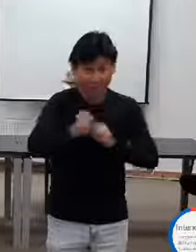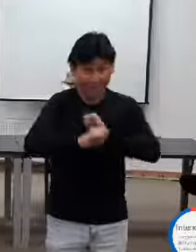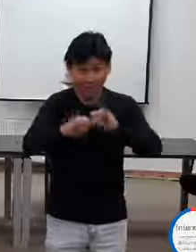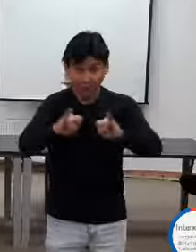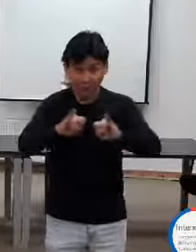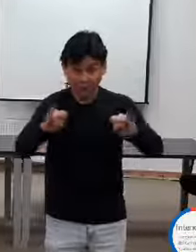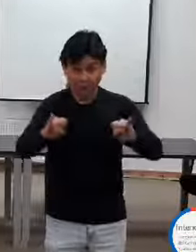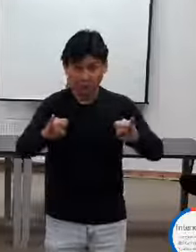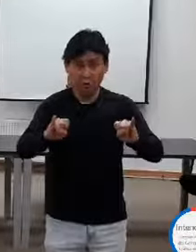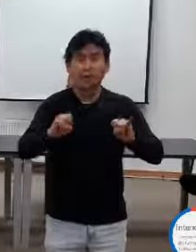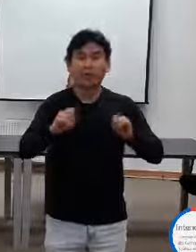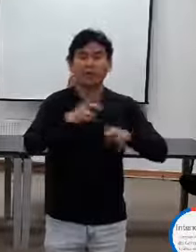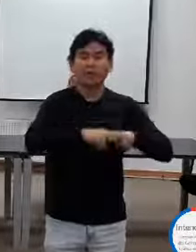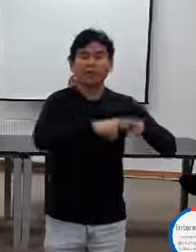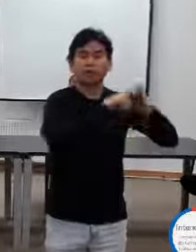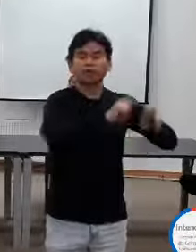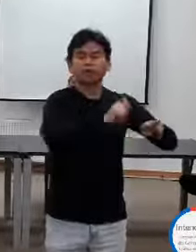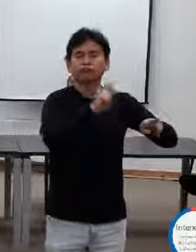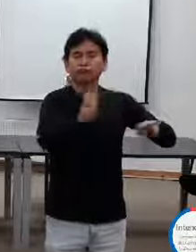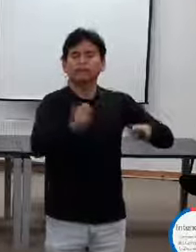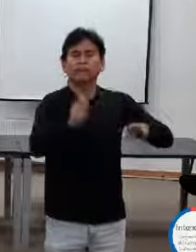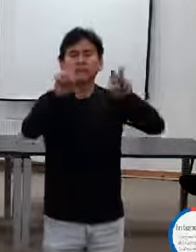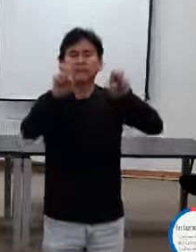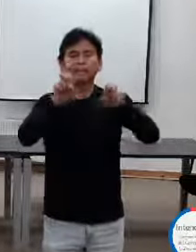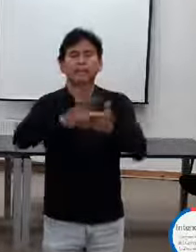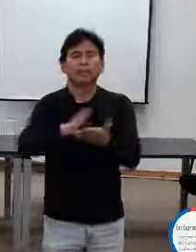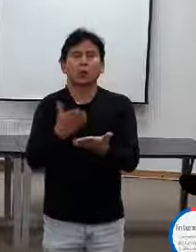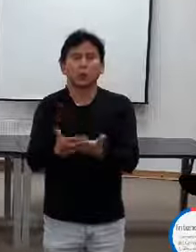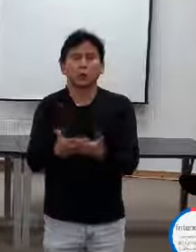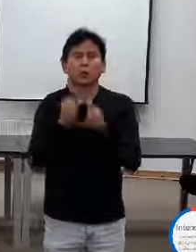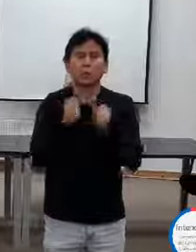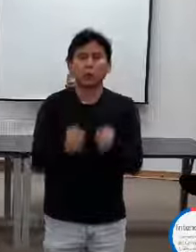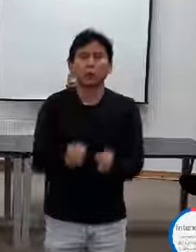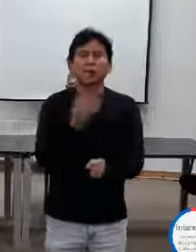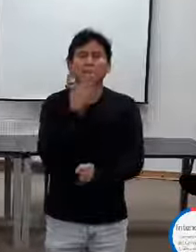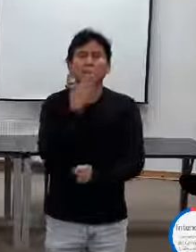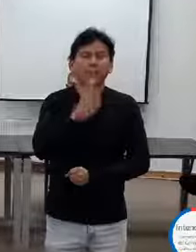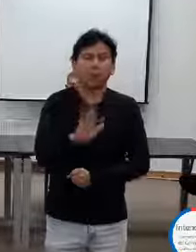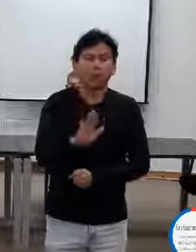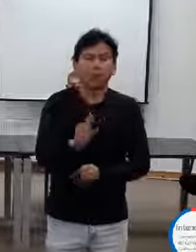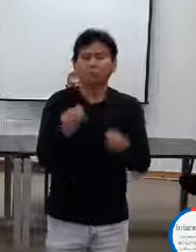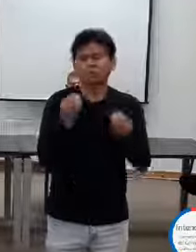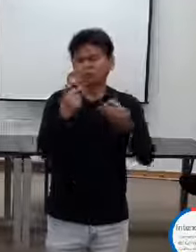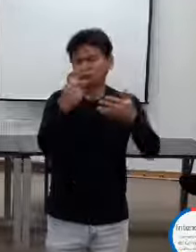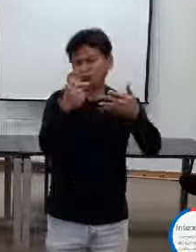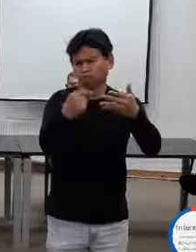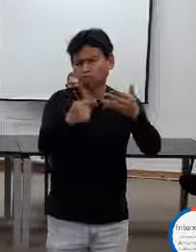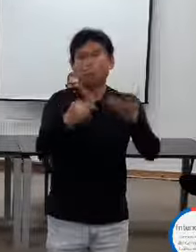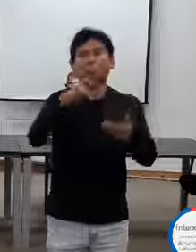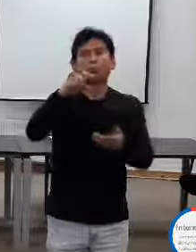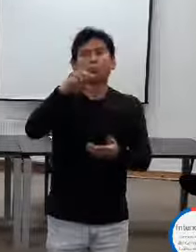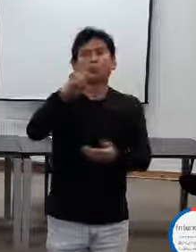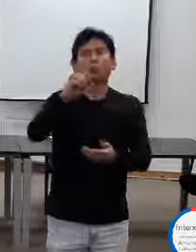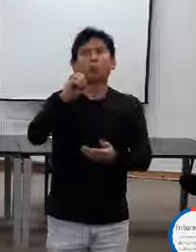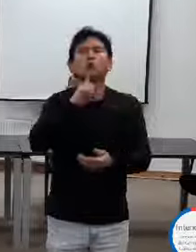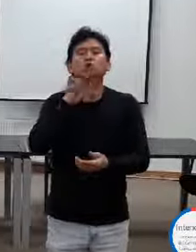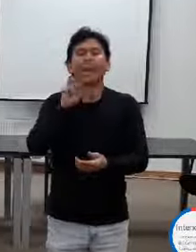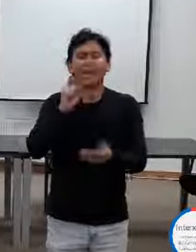regional la inversión que viene desde el sector salud para poder mejorar muchas postas a nivel de todas las